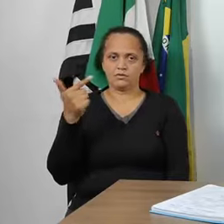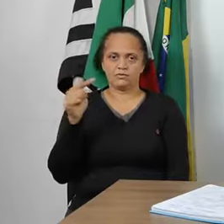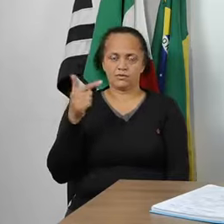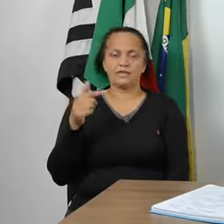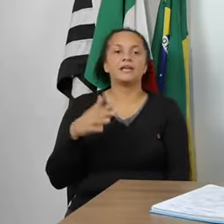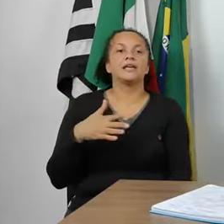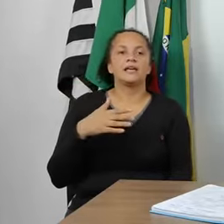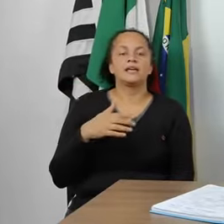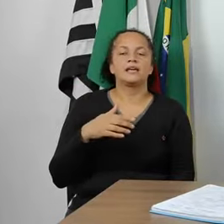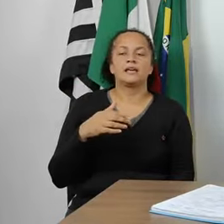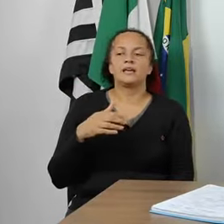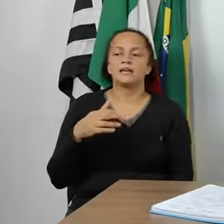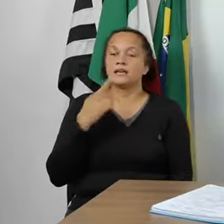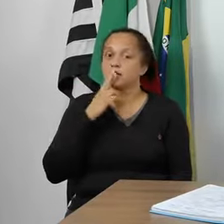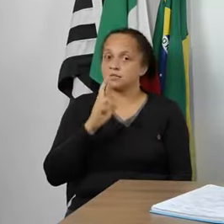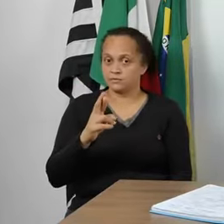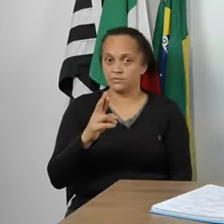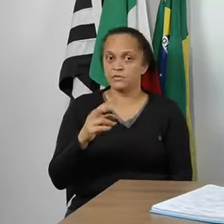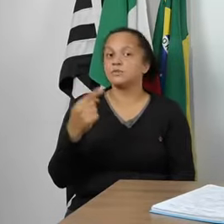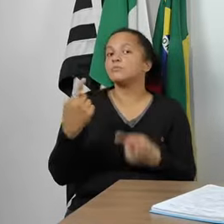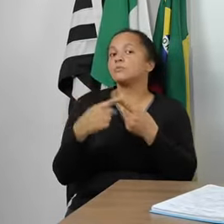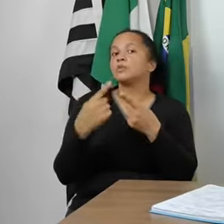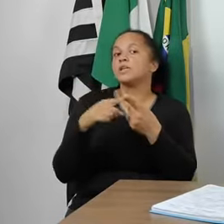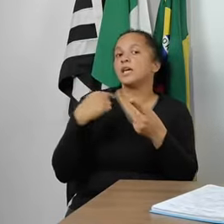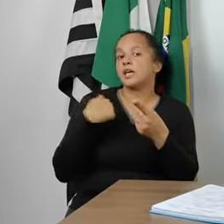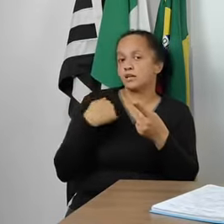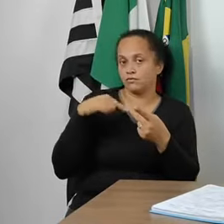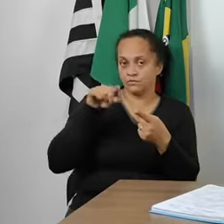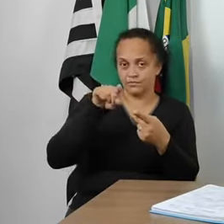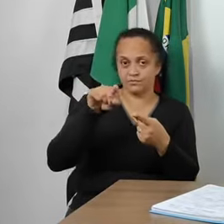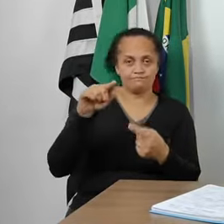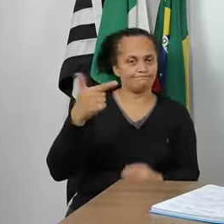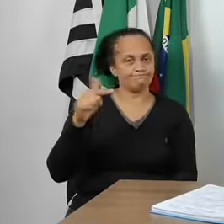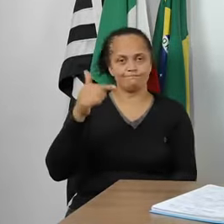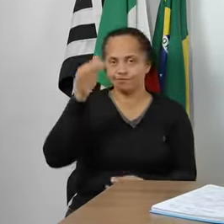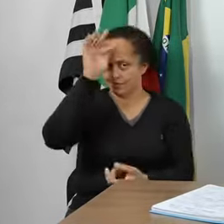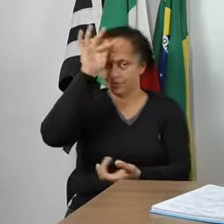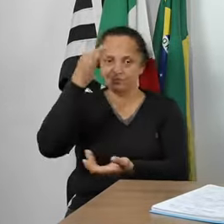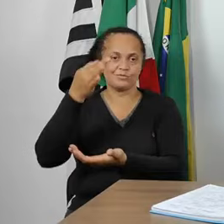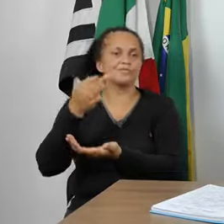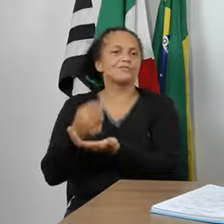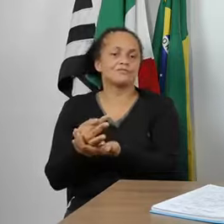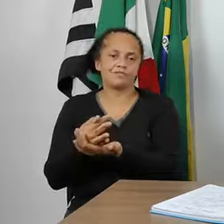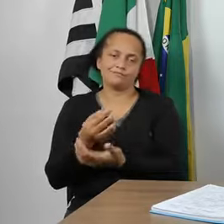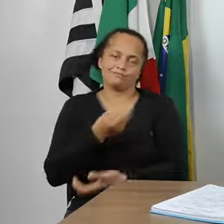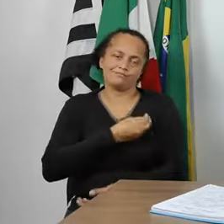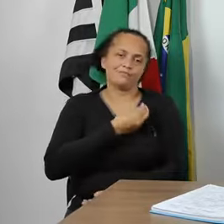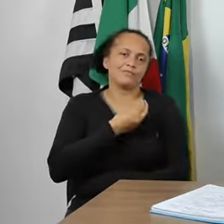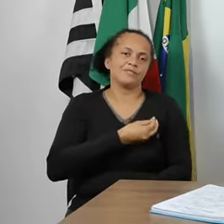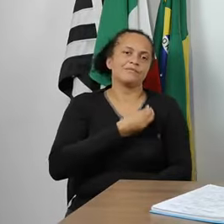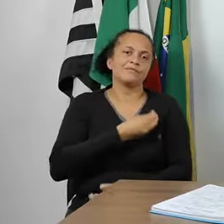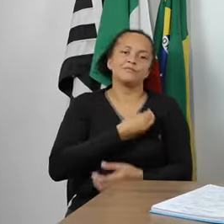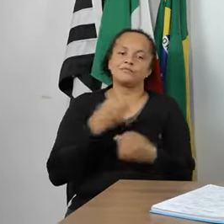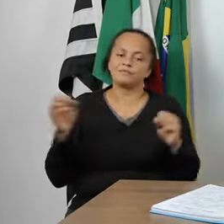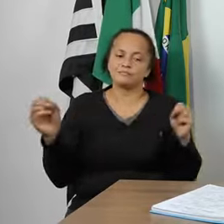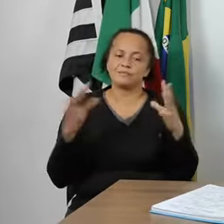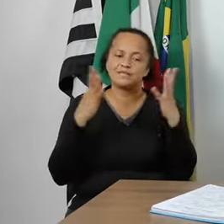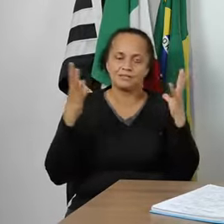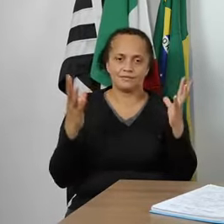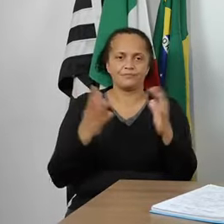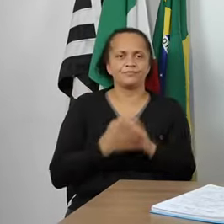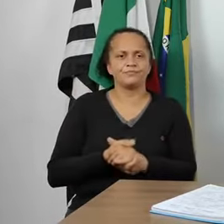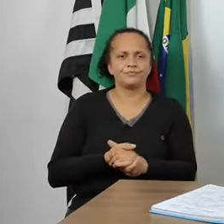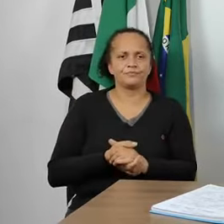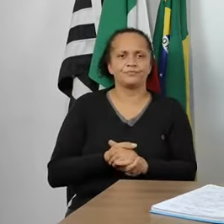fé suficiente para viver o milagre, para viver a mudança. E eu não quero que você, ao ouvir isso,